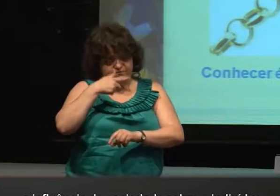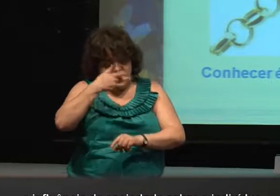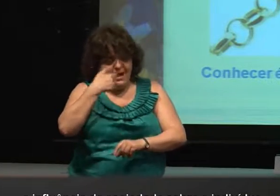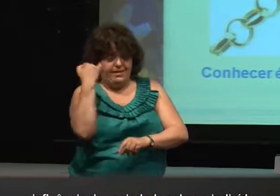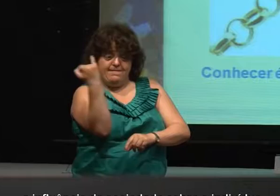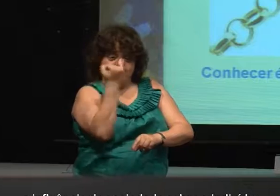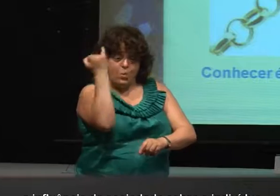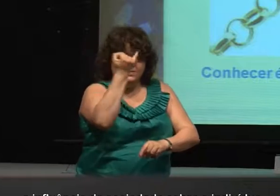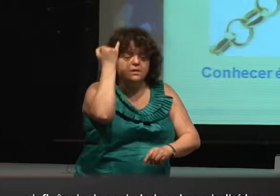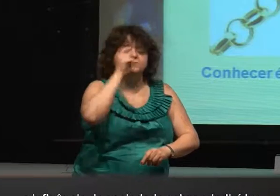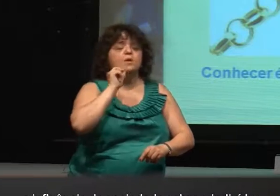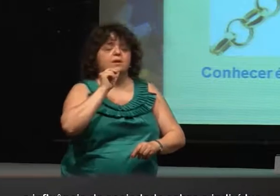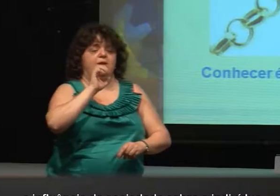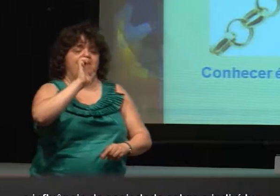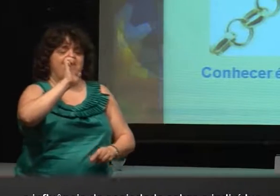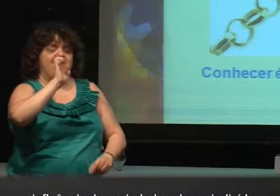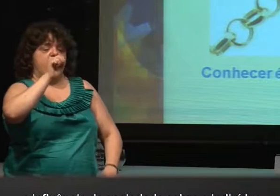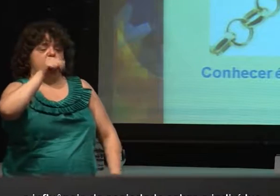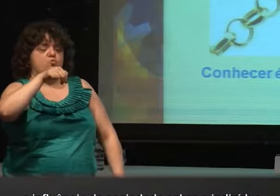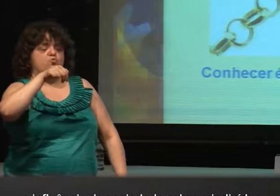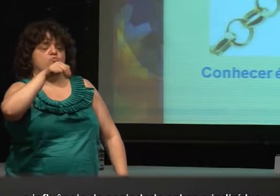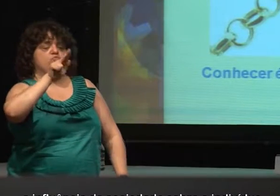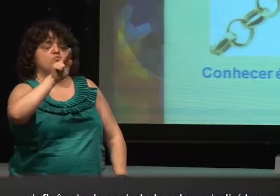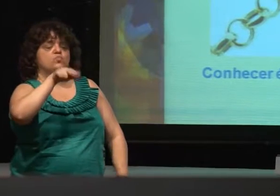a influência da sociedade sobre o indivíduo.